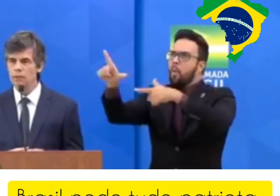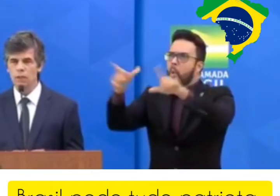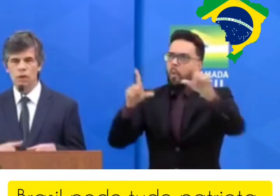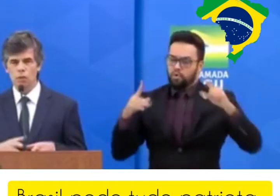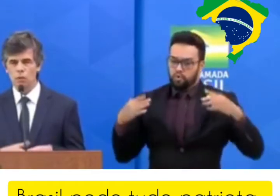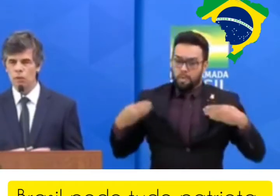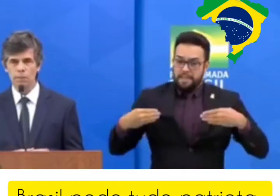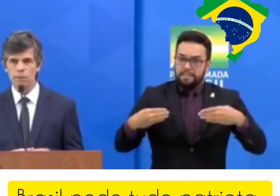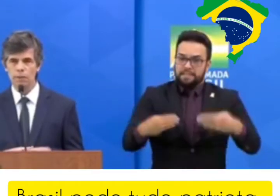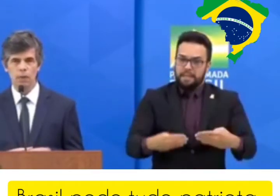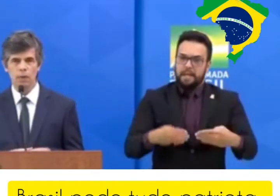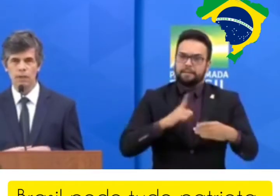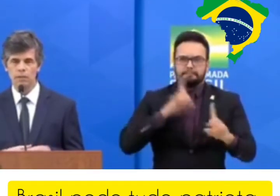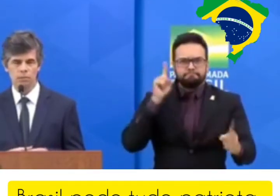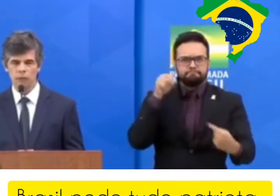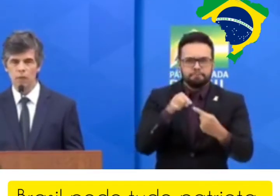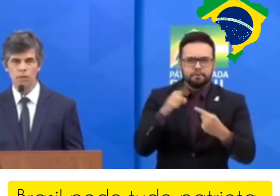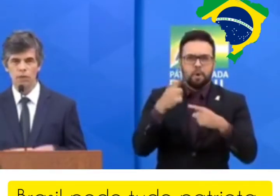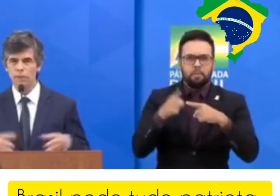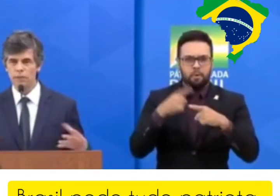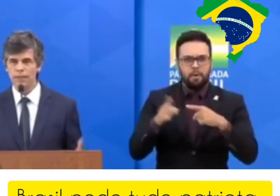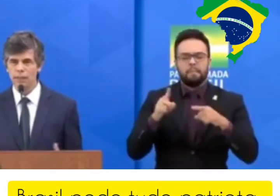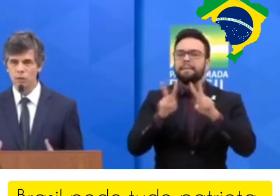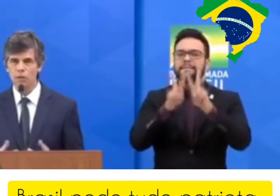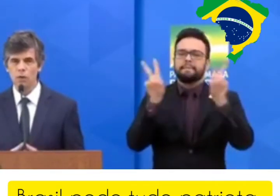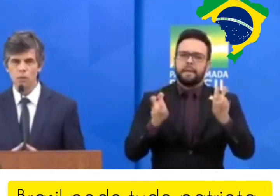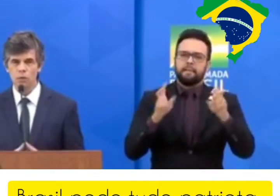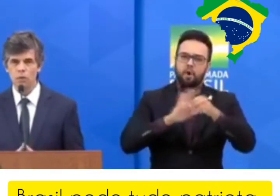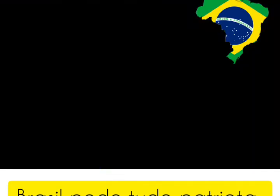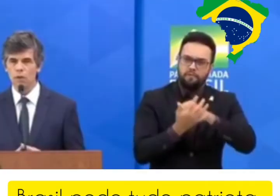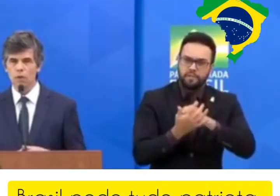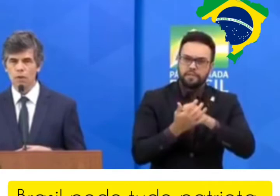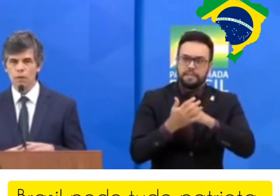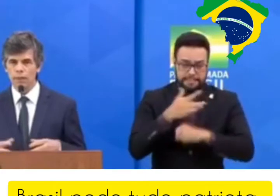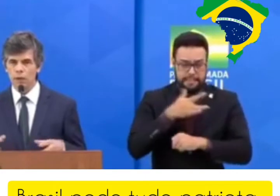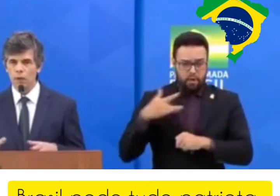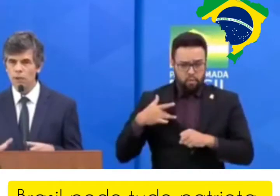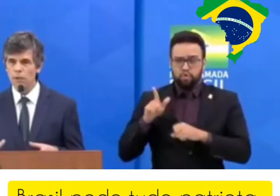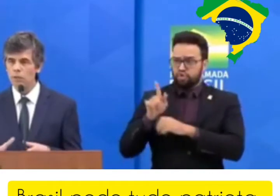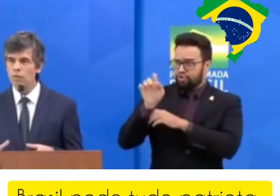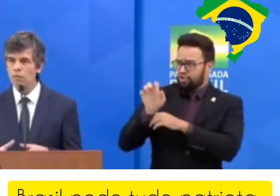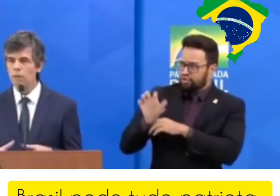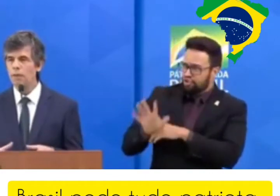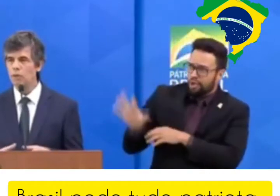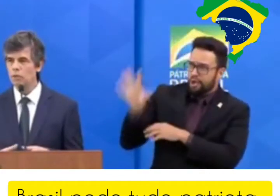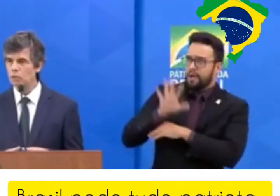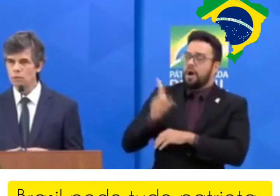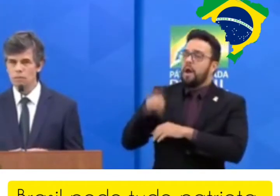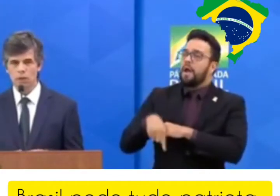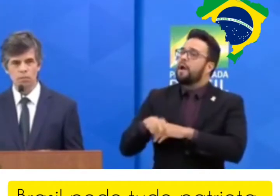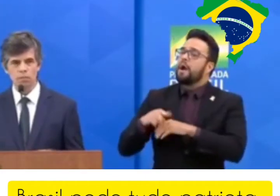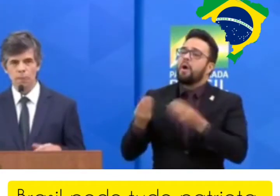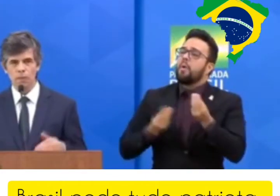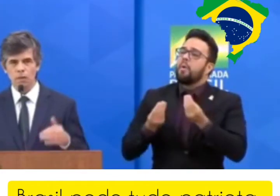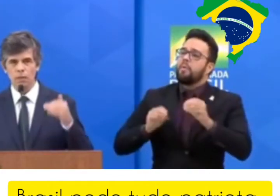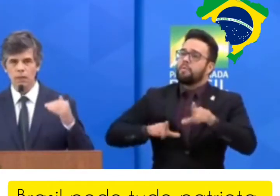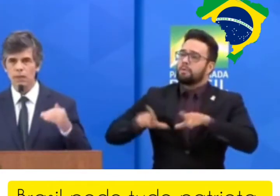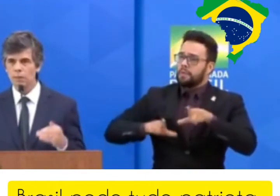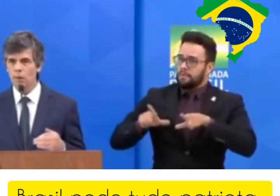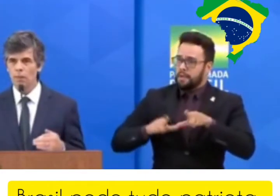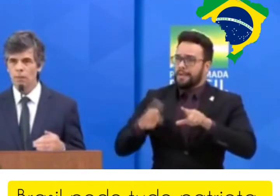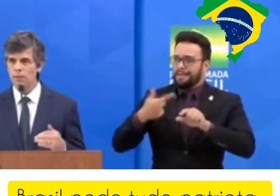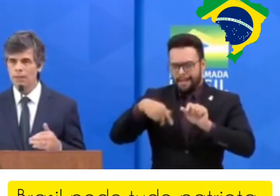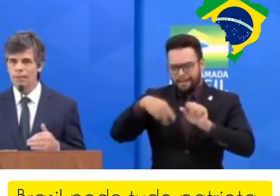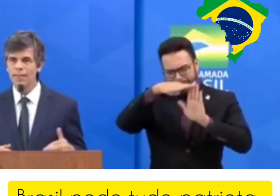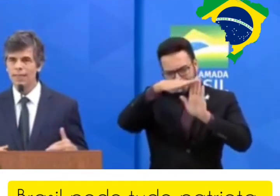muito direta com os problemas atuais da Covid, mas da saúde como um todo, como essas pessoas vão trabalhar juntas. Então, uma